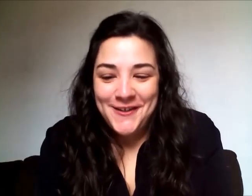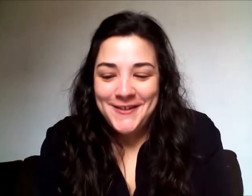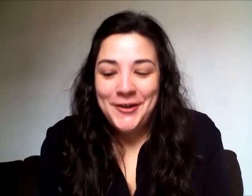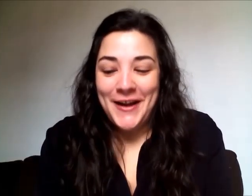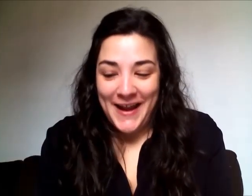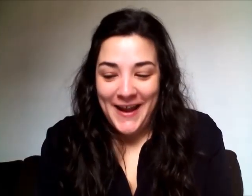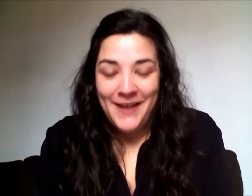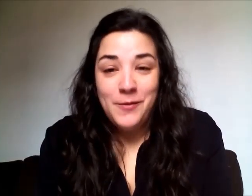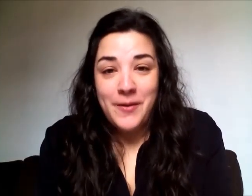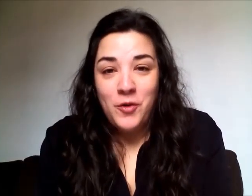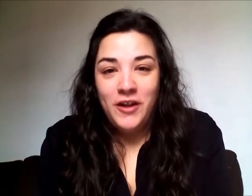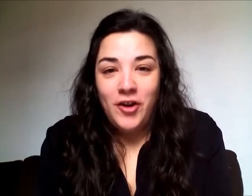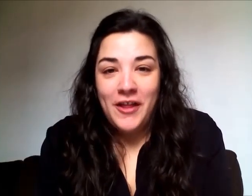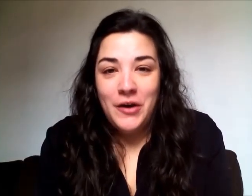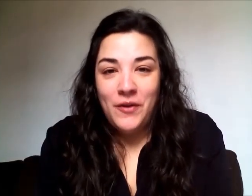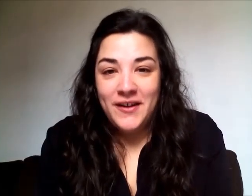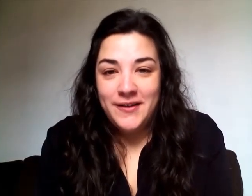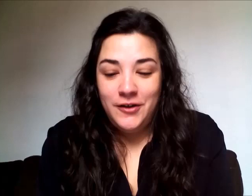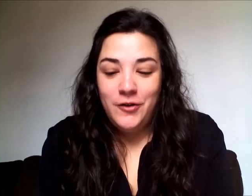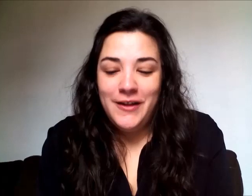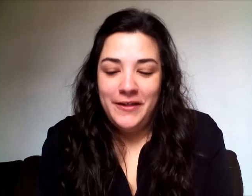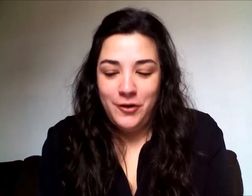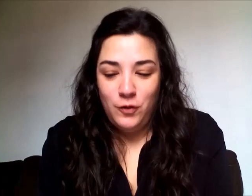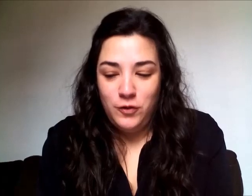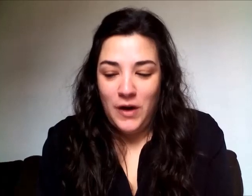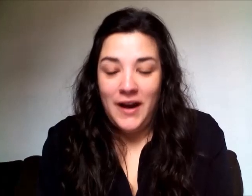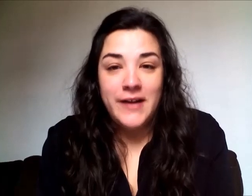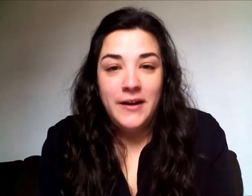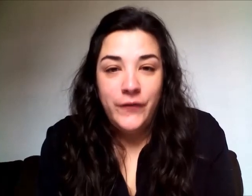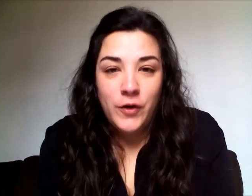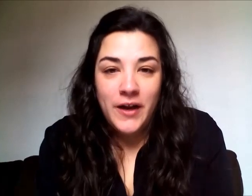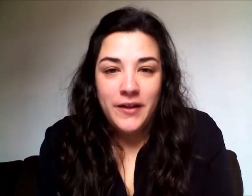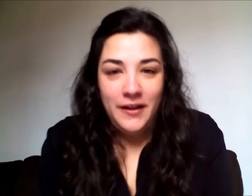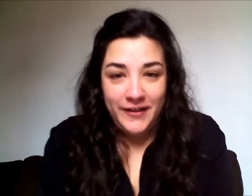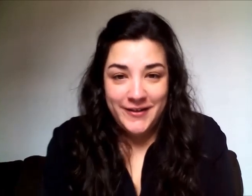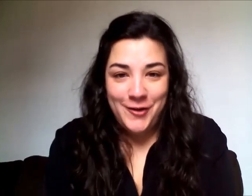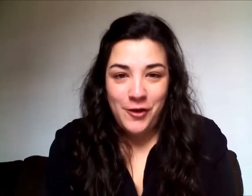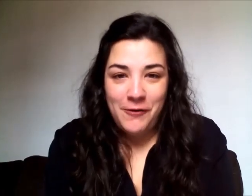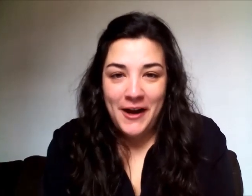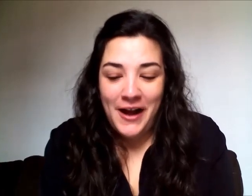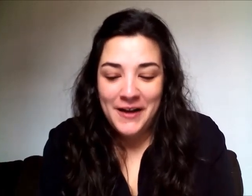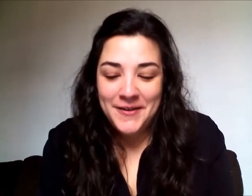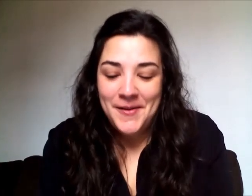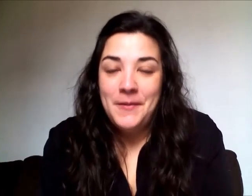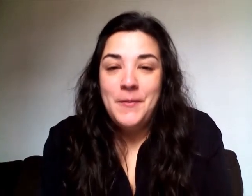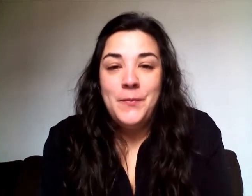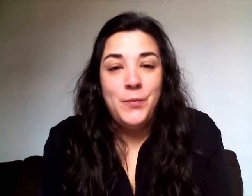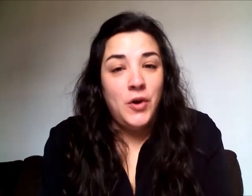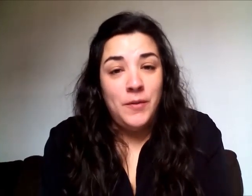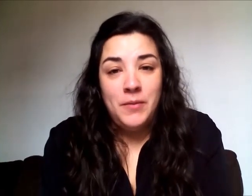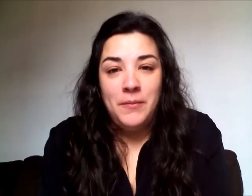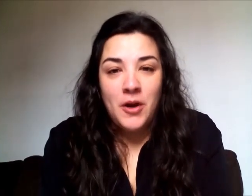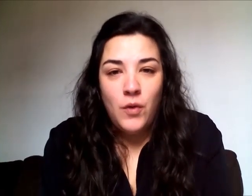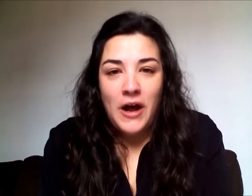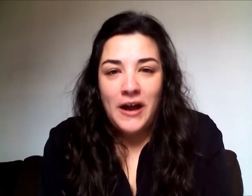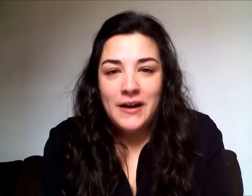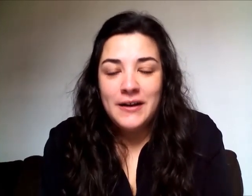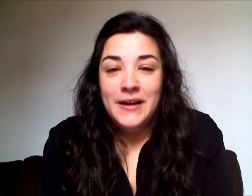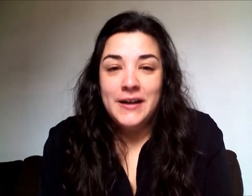chicos, soy Raquel, vuestra monitora de lengua de signos del Centro Cultural Las Californias del Distrito de Barajas. Bueno, en primer lugar,